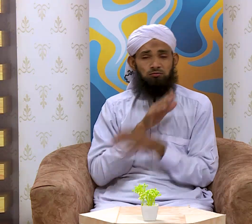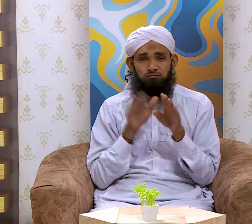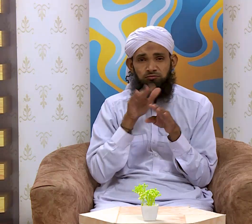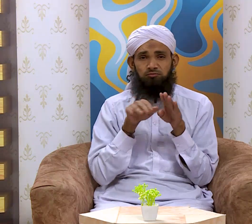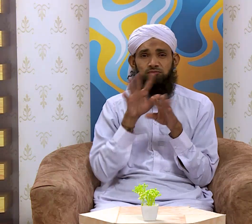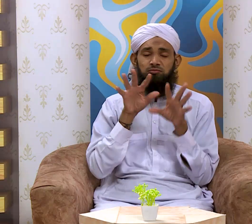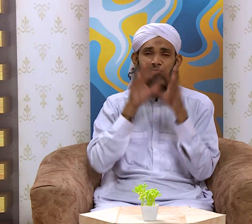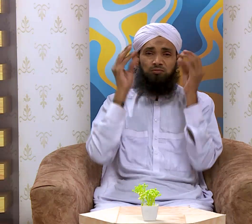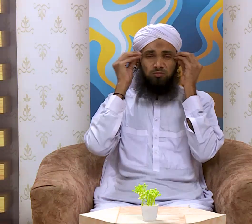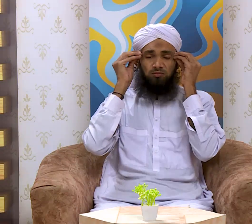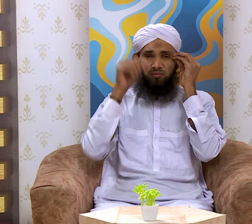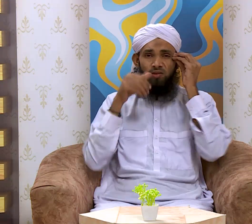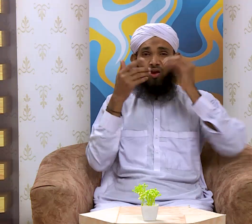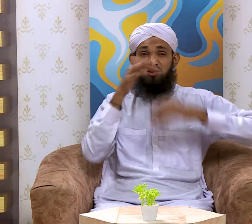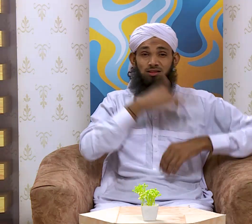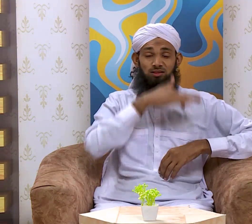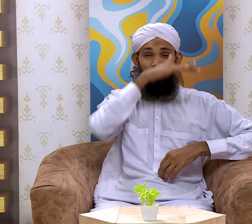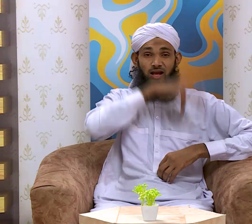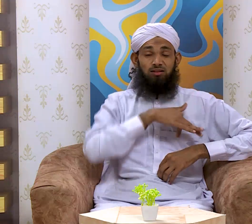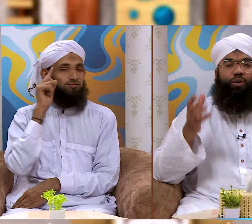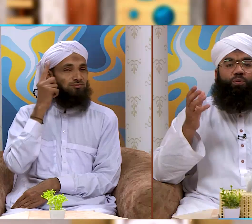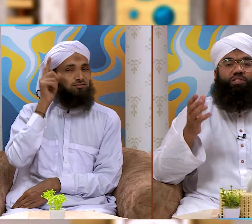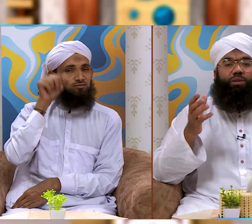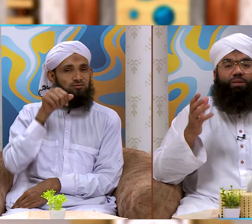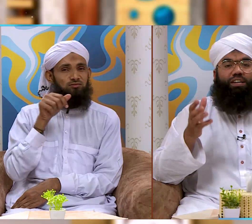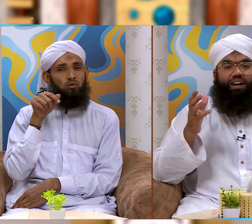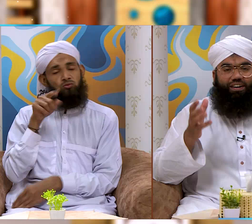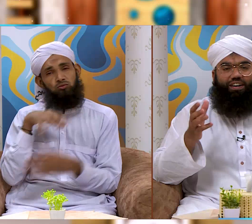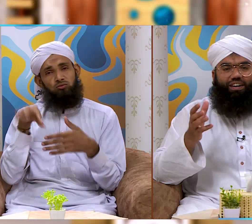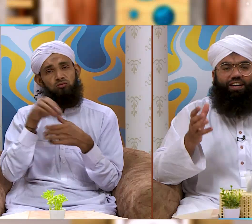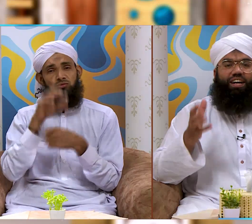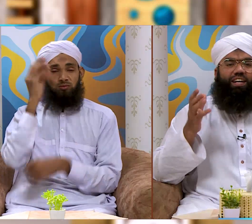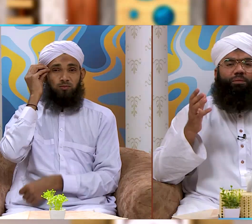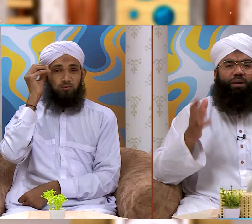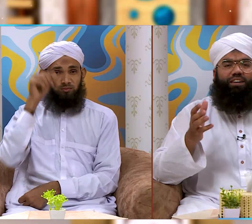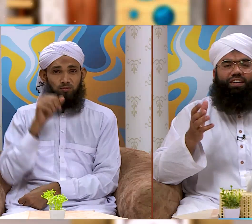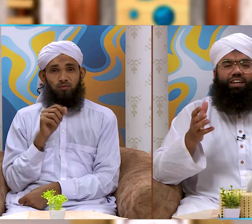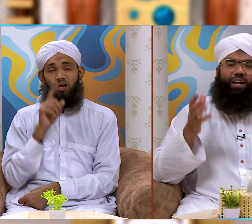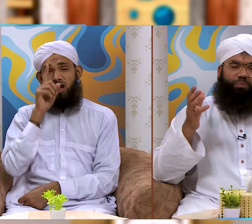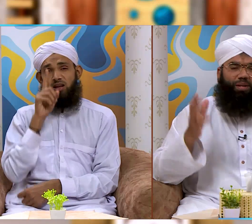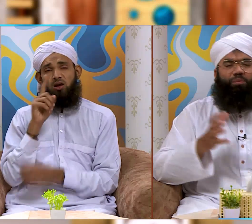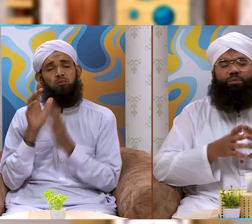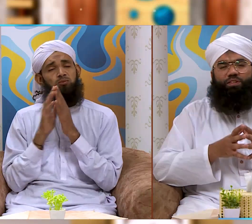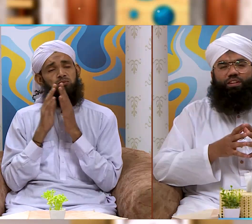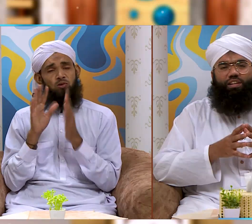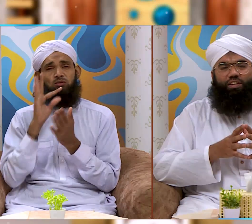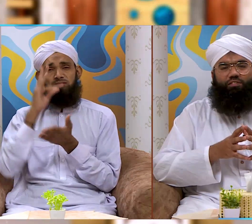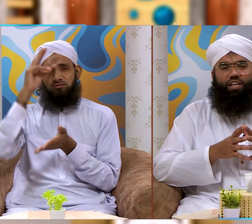ہیں، اور دلوں میں جو خیال گزرتا ہے اس سے بھی آگاہ ہے۔ اللہ پاک نے اپنے حبیب صلی اللہ علیہ وآلہ